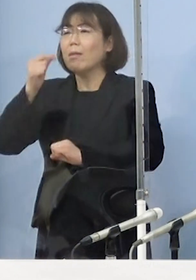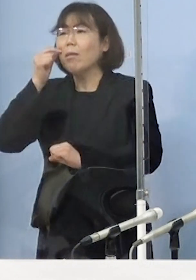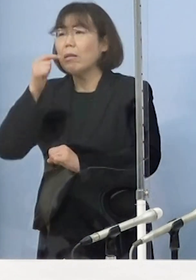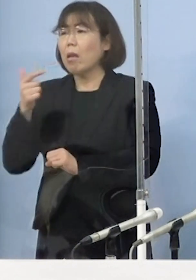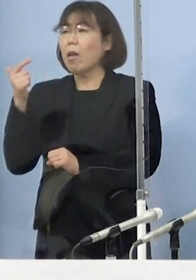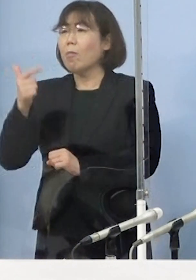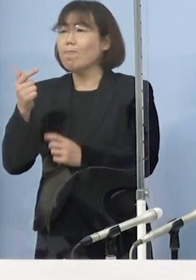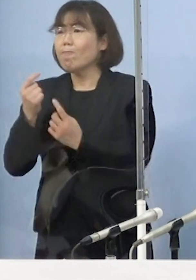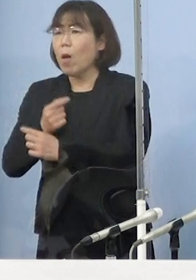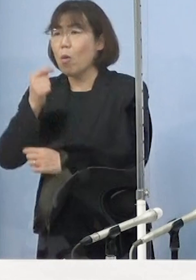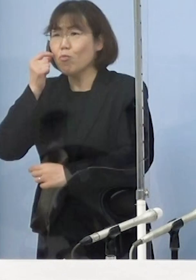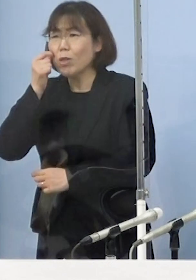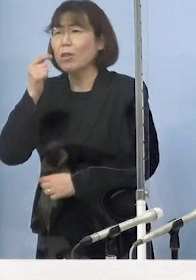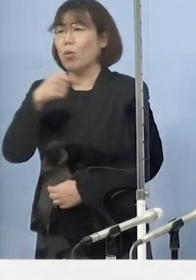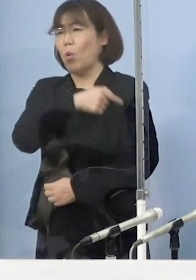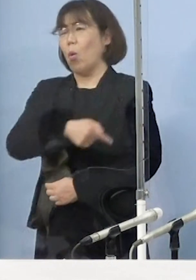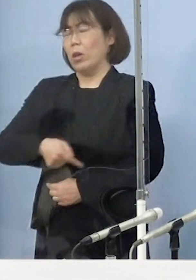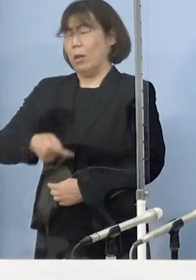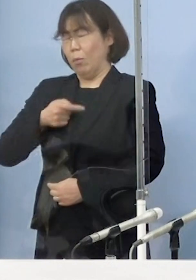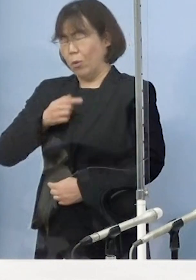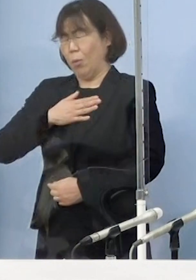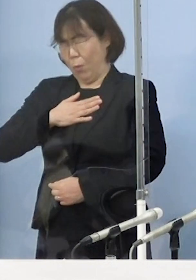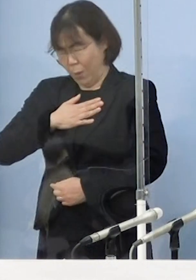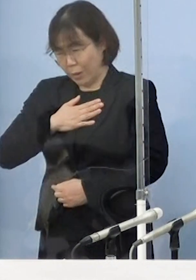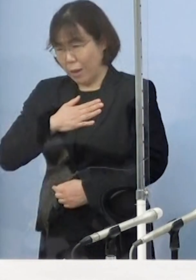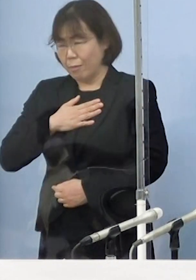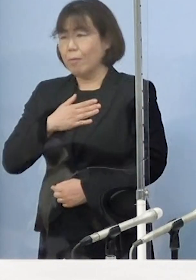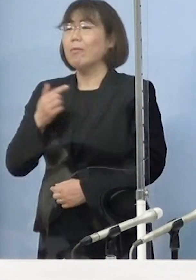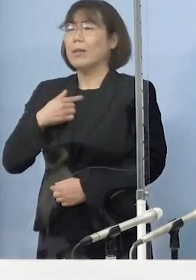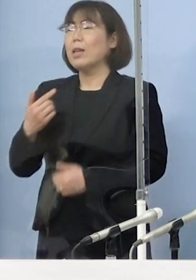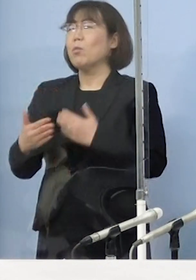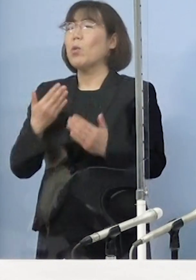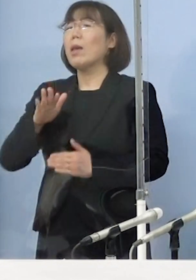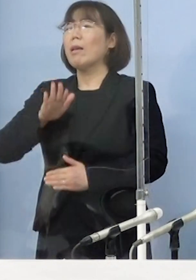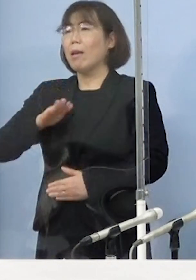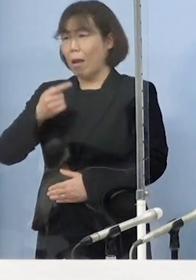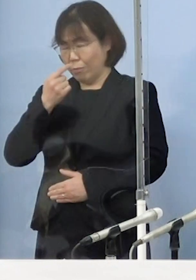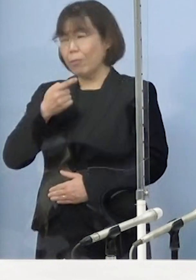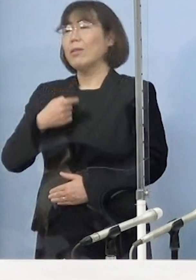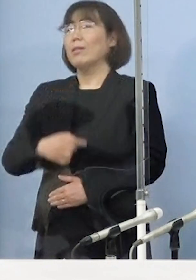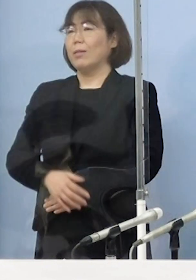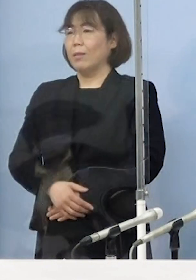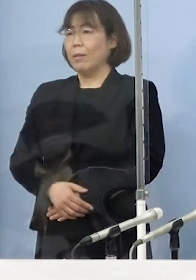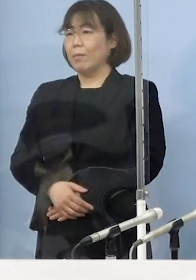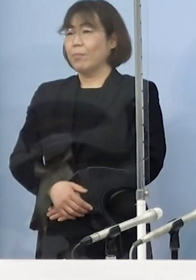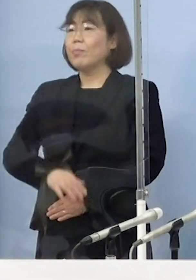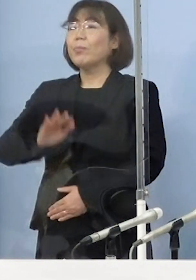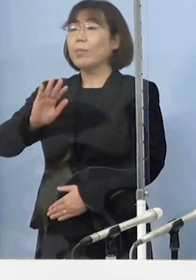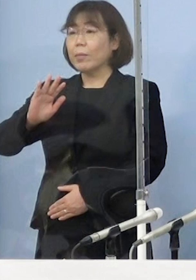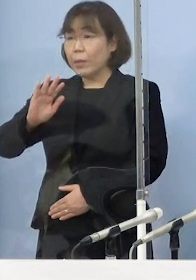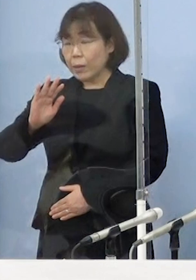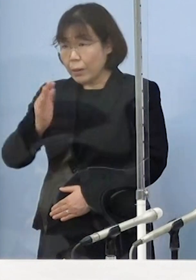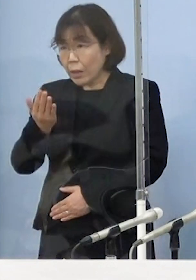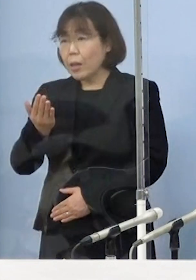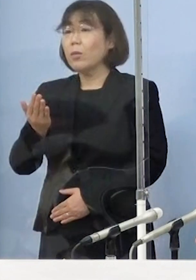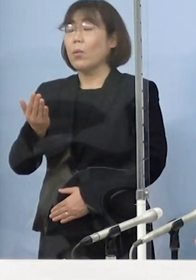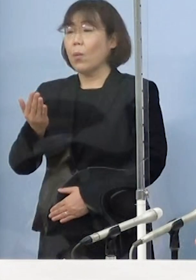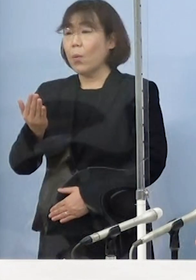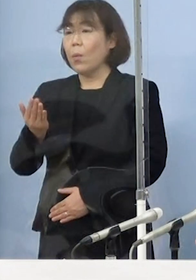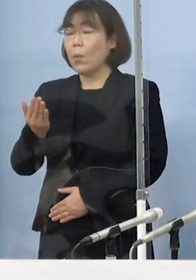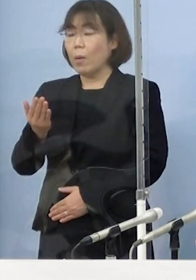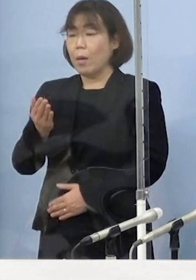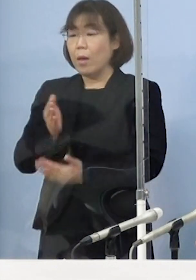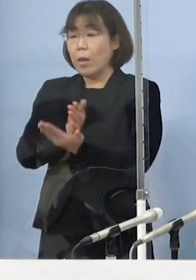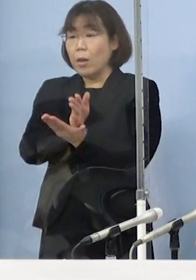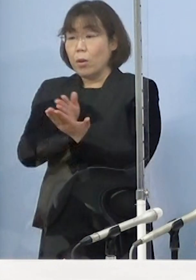か、この気持ちもよくわかる、かつてやってきたものとして。しかし確かに数種